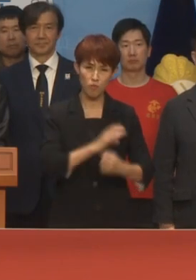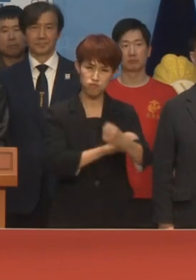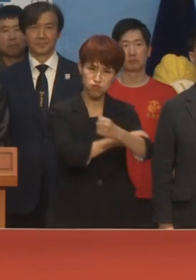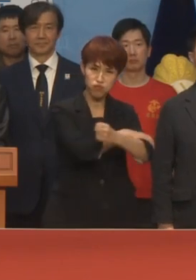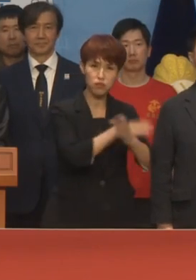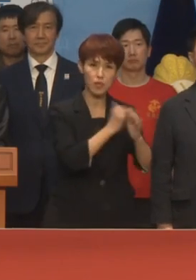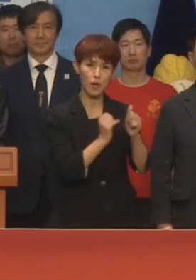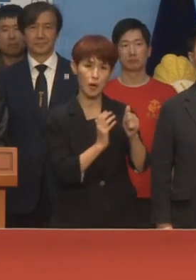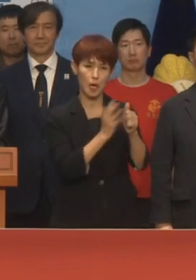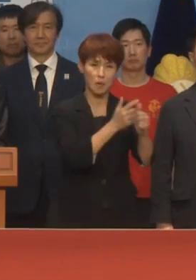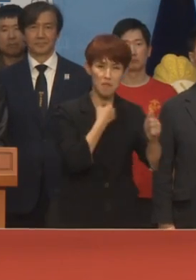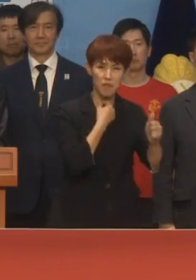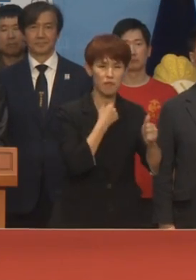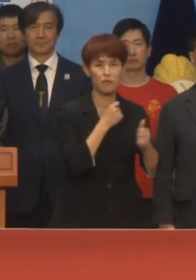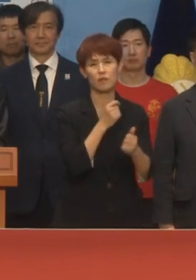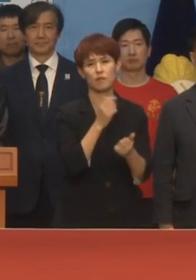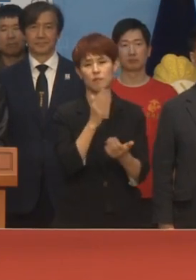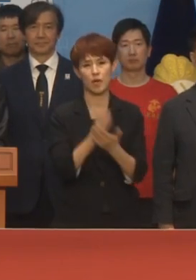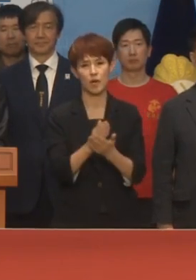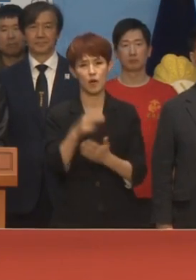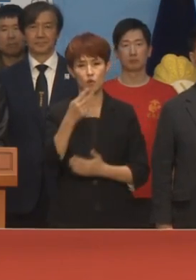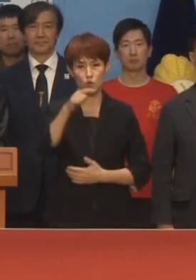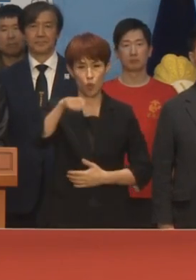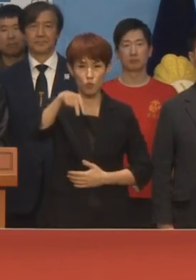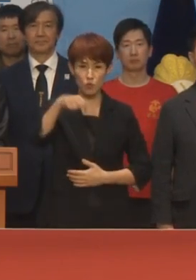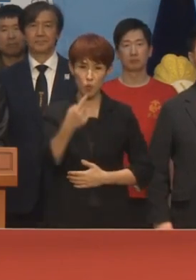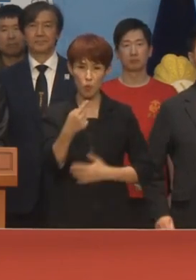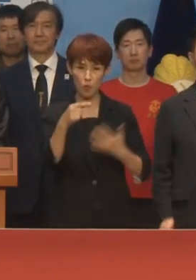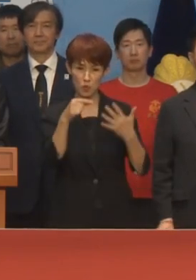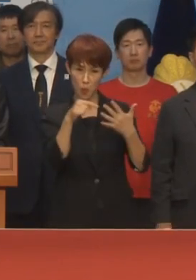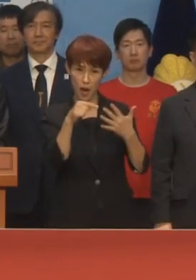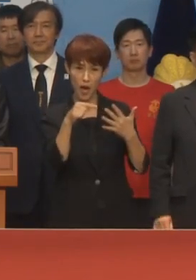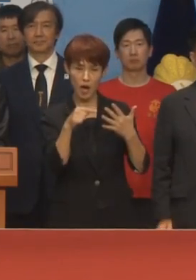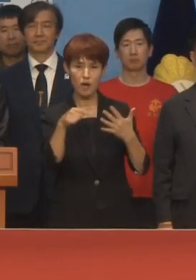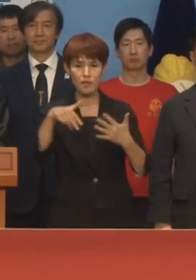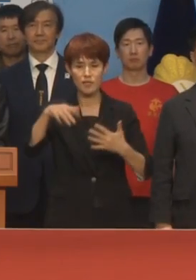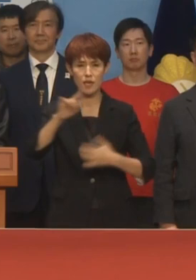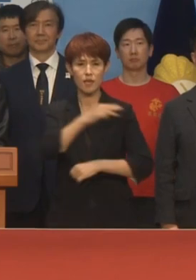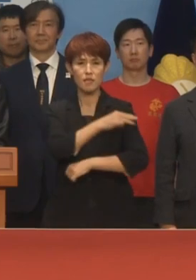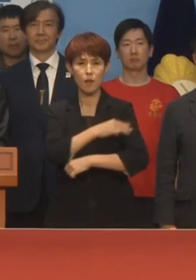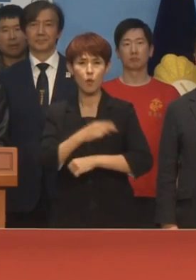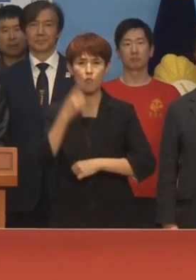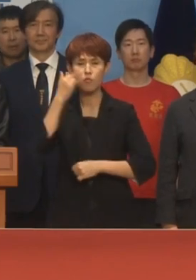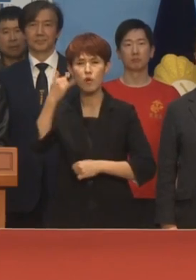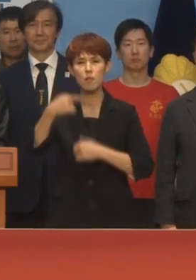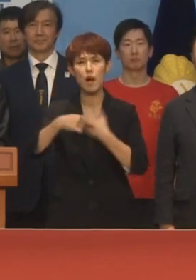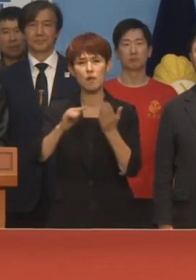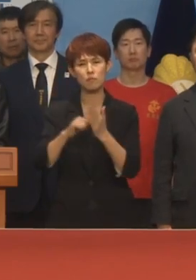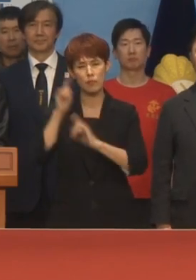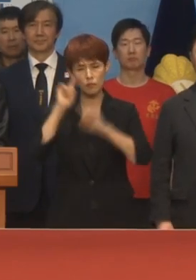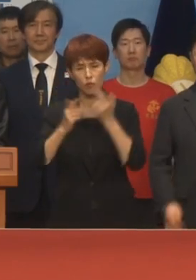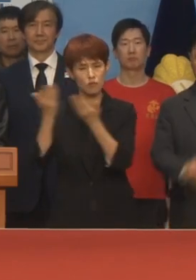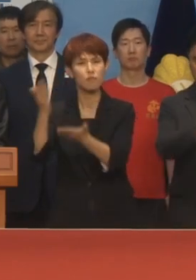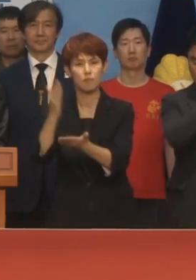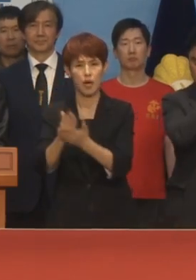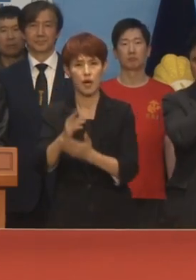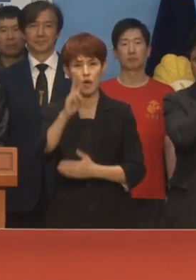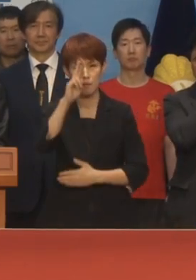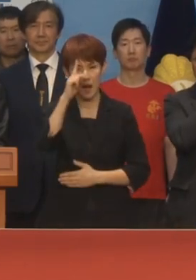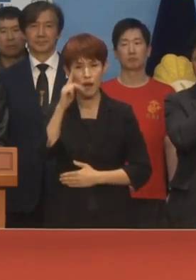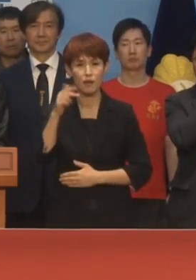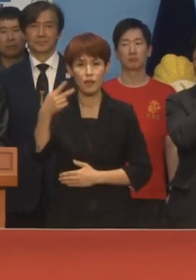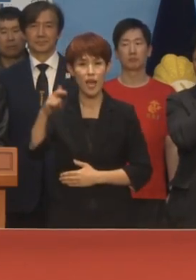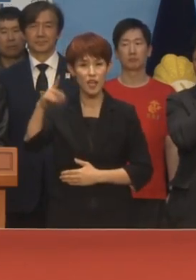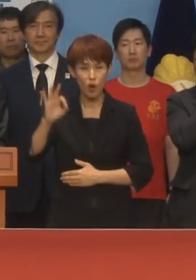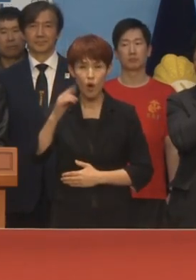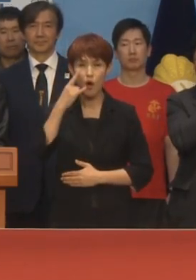서려고 하는 것이 아니라면은 독소조항 같은 이야기로 최상병 부모의 마음을 후벼파고 박정훈 대령